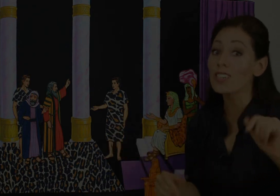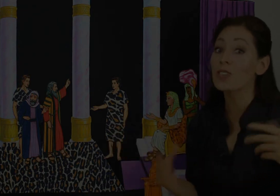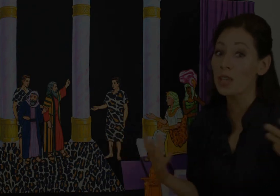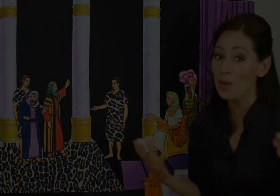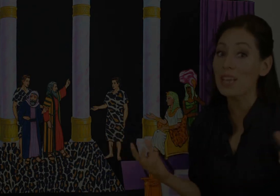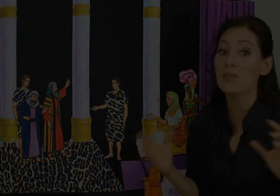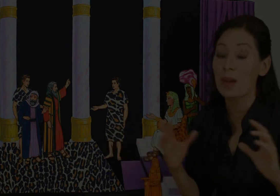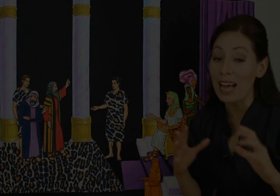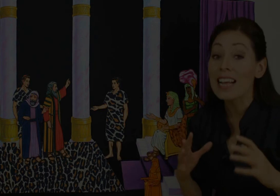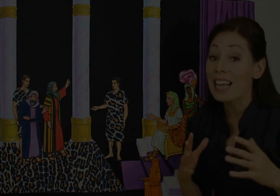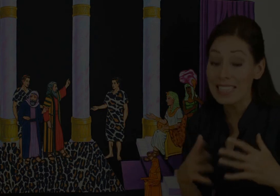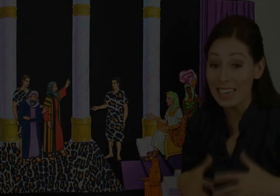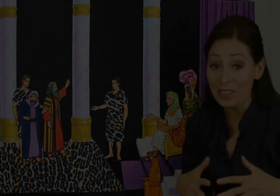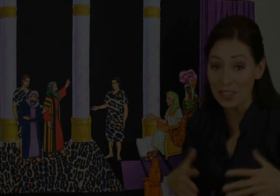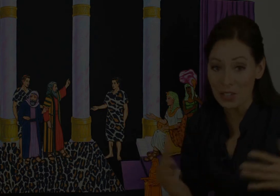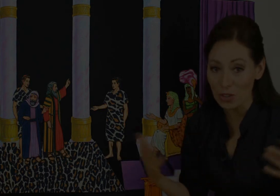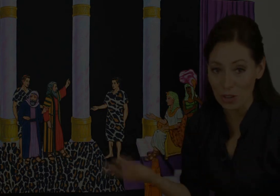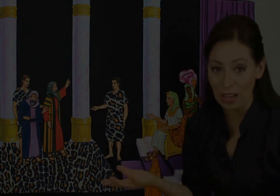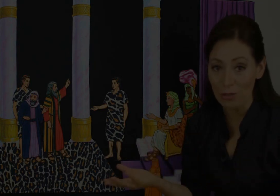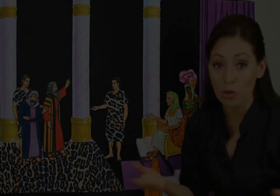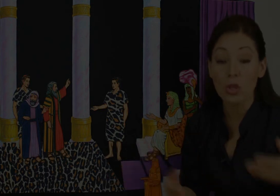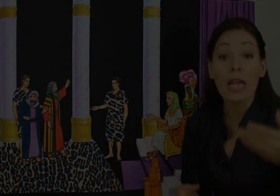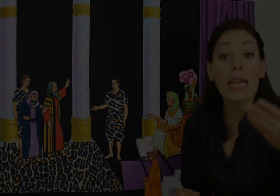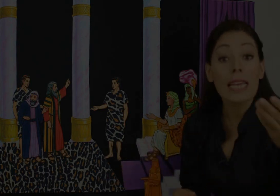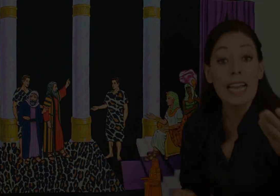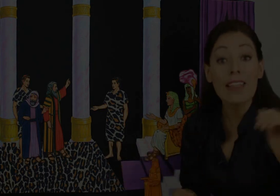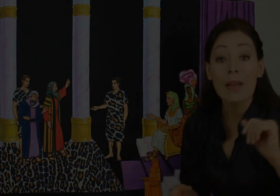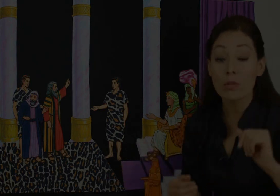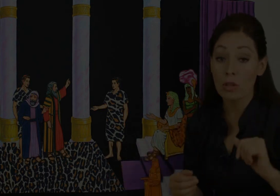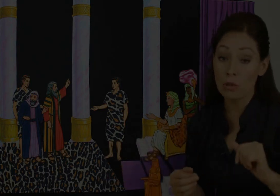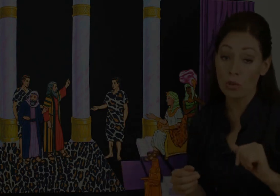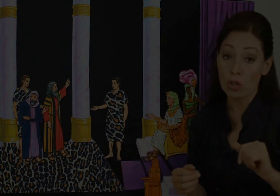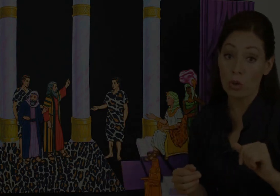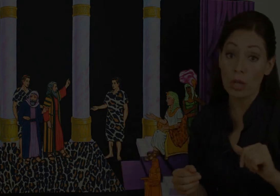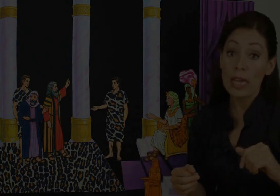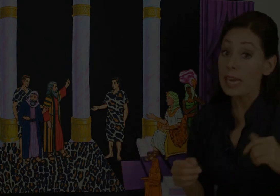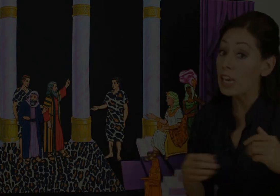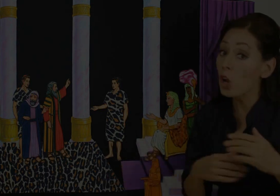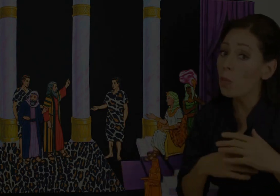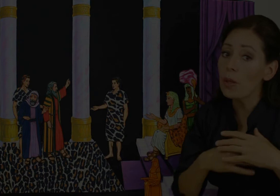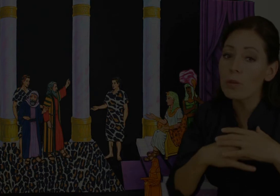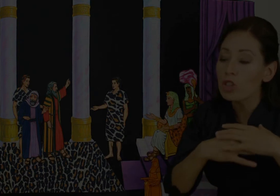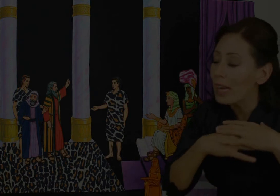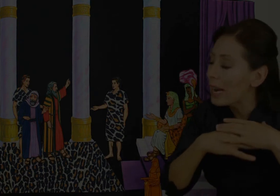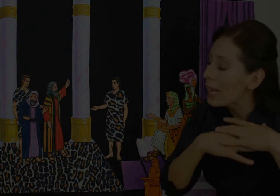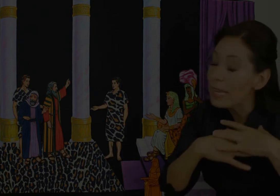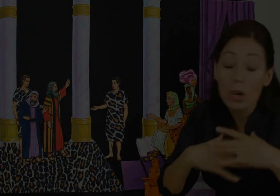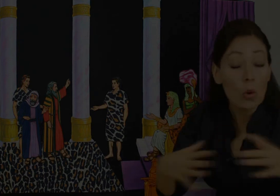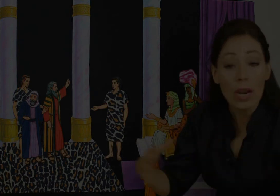los animales para el sacrificio y los holocaustos. ¿Qué le daremos a nuestro Señor? Y no podemos dejar ningún